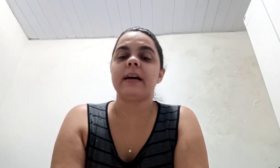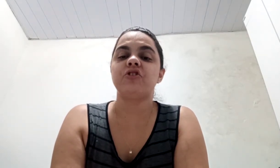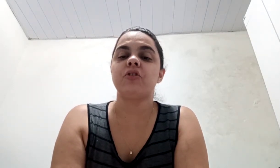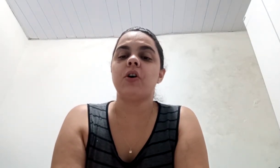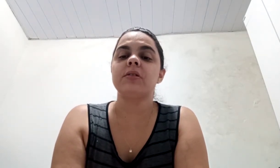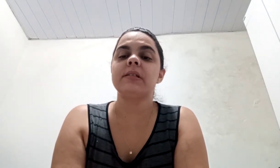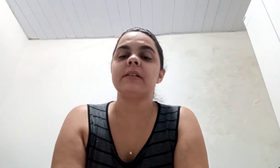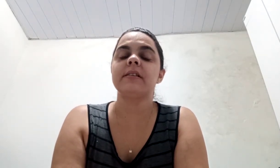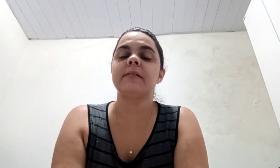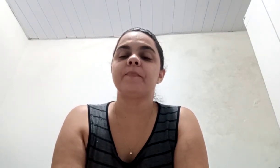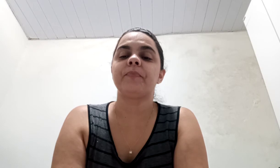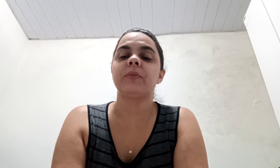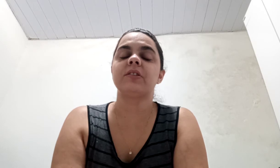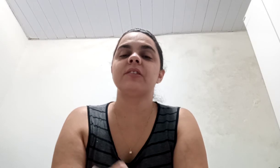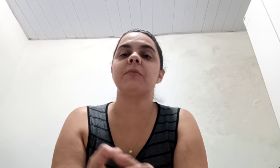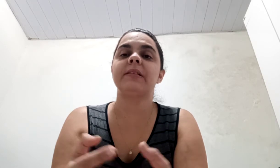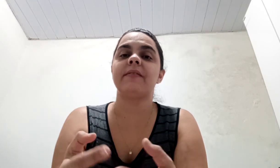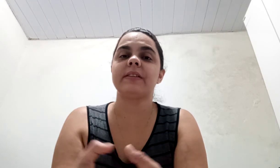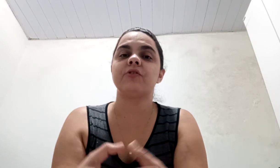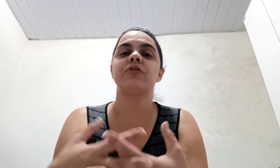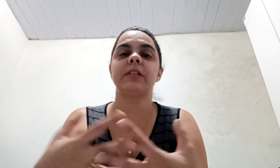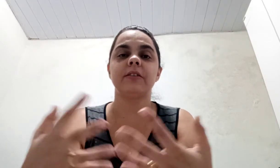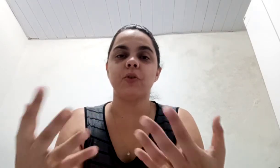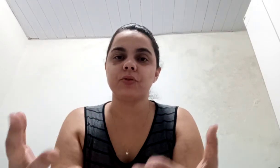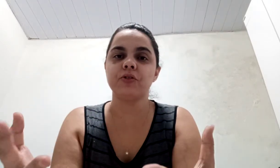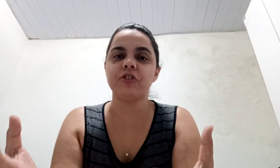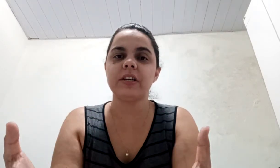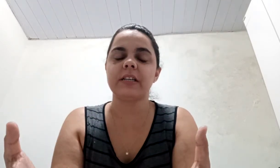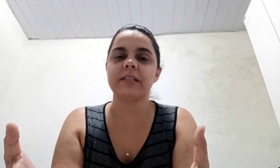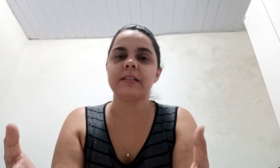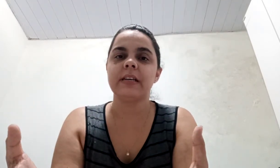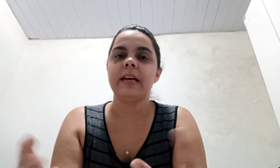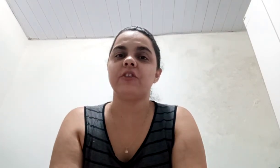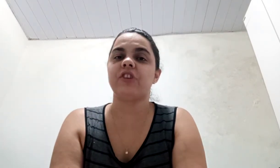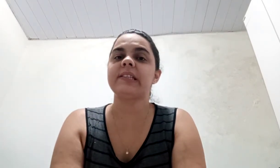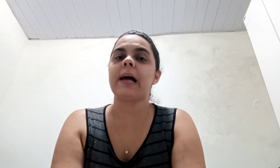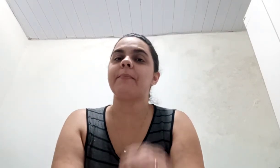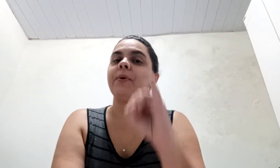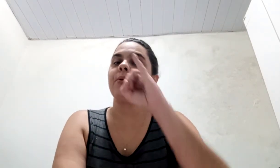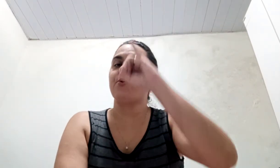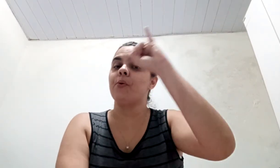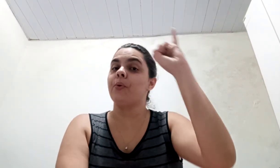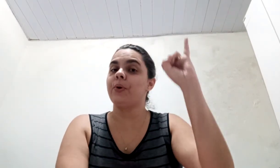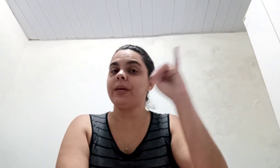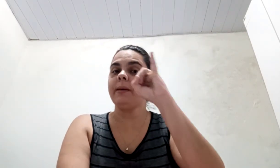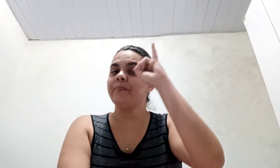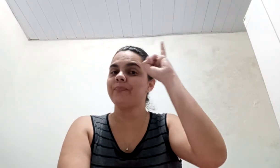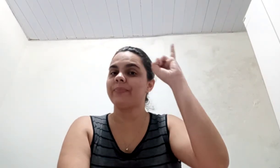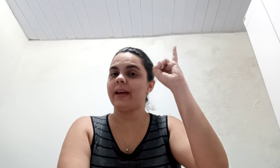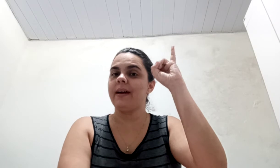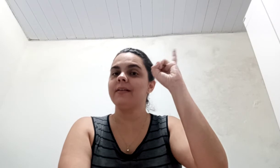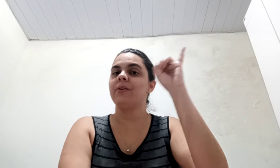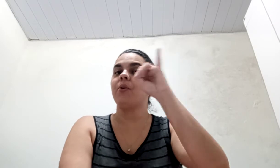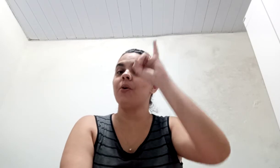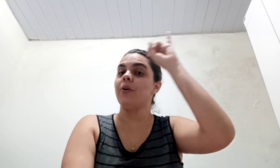as nossas observações durante todos os dias. Então já sabe, oi, né?